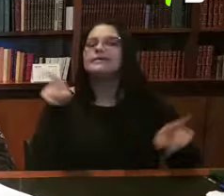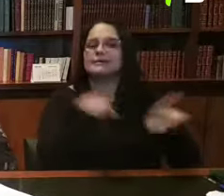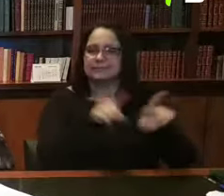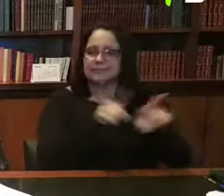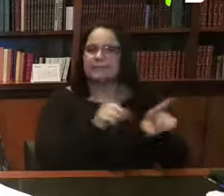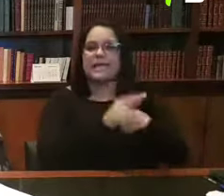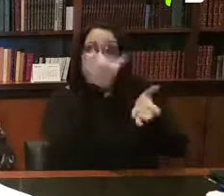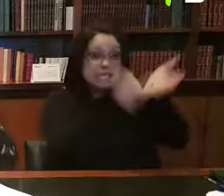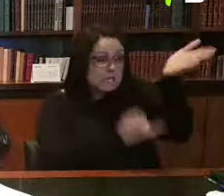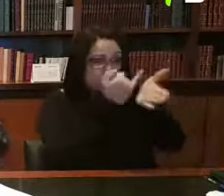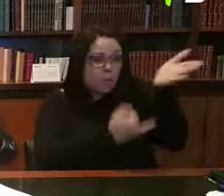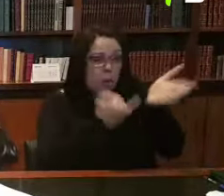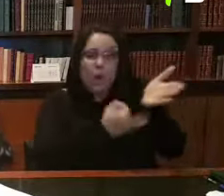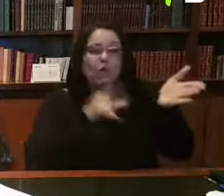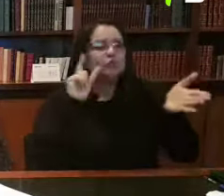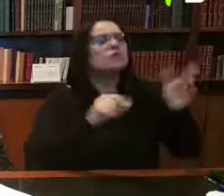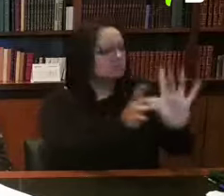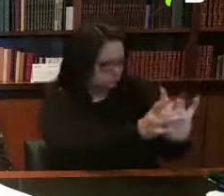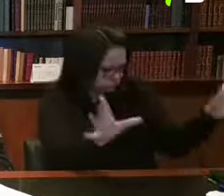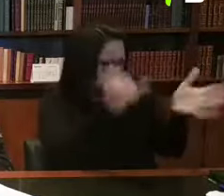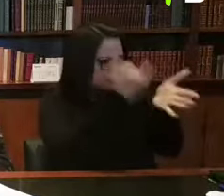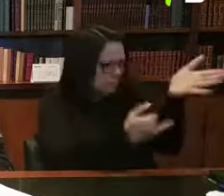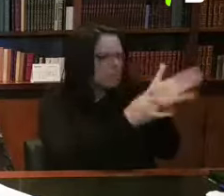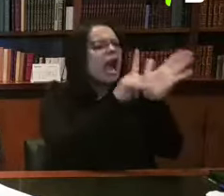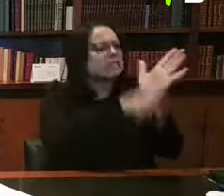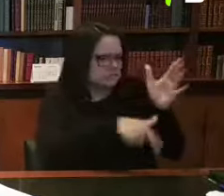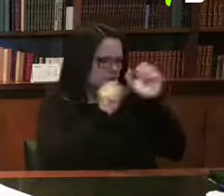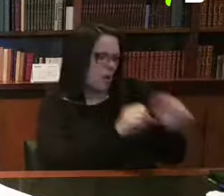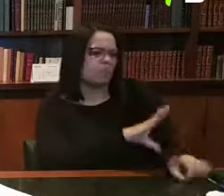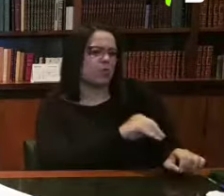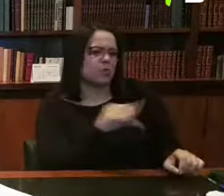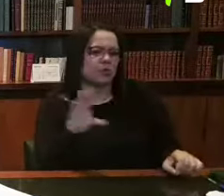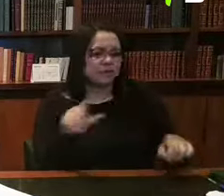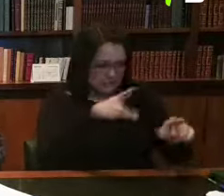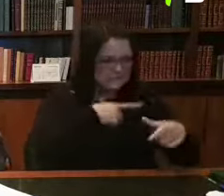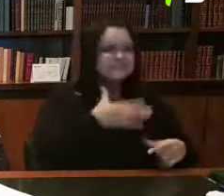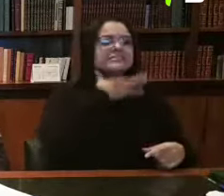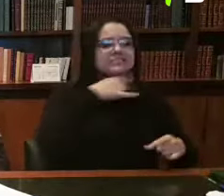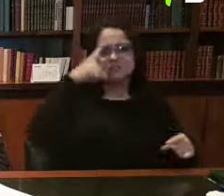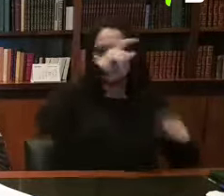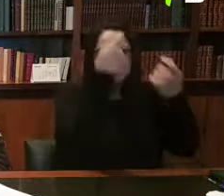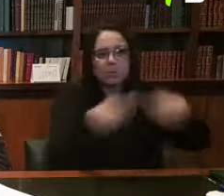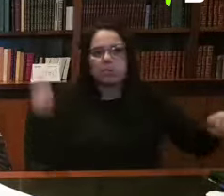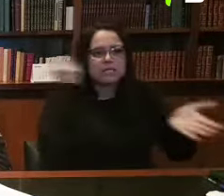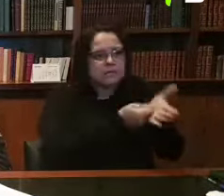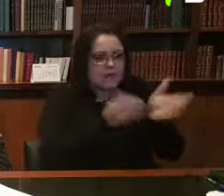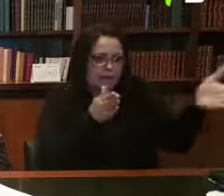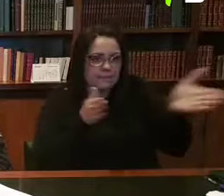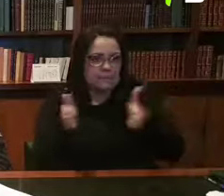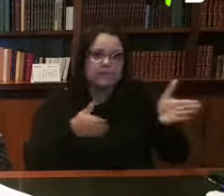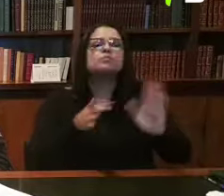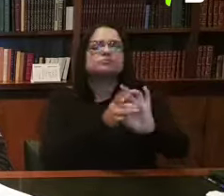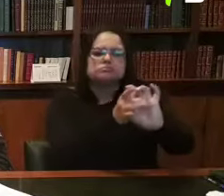todos os impostos e vamos trabalhar feriu atrasou atrasamos e próximos feita com dificuldade lá não precisa pagar impostos durante certo tempo